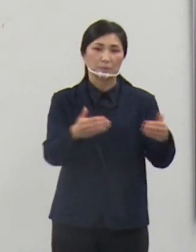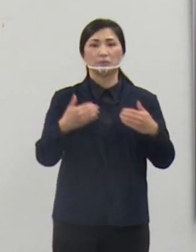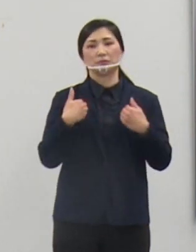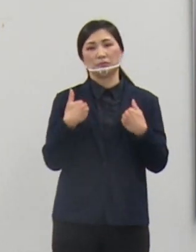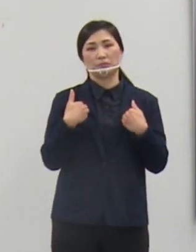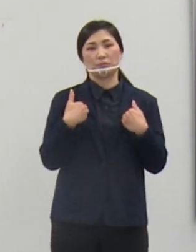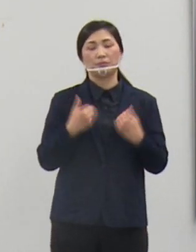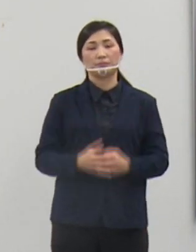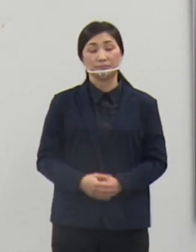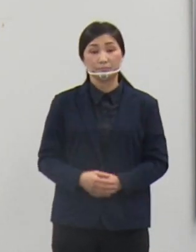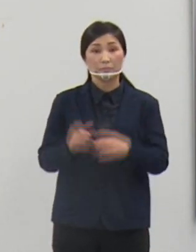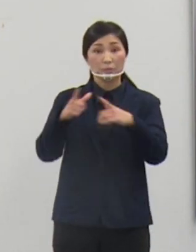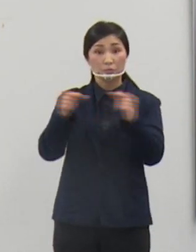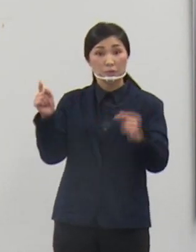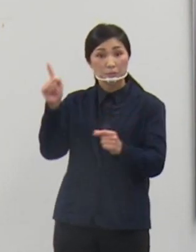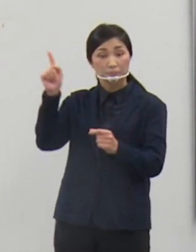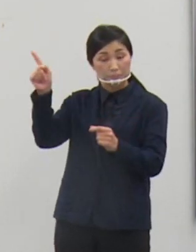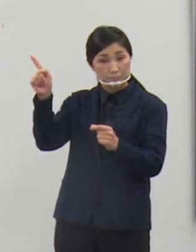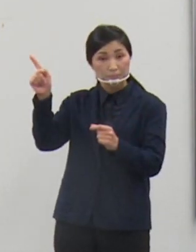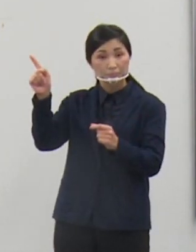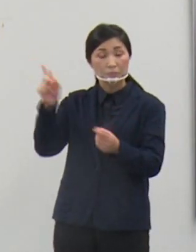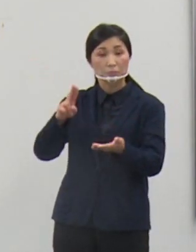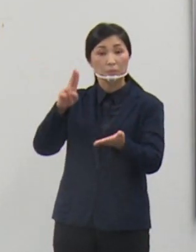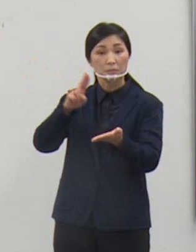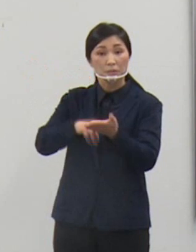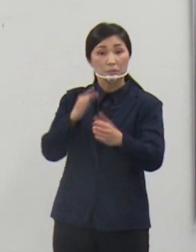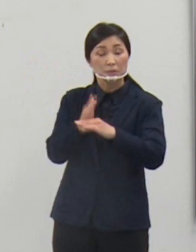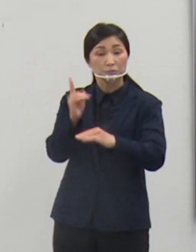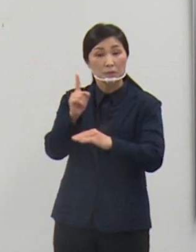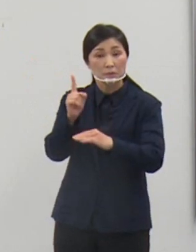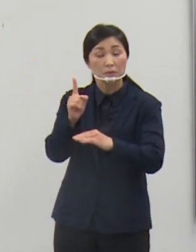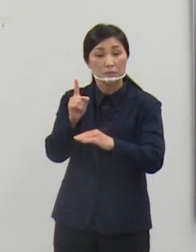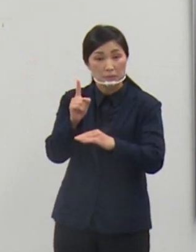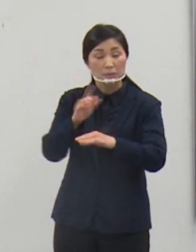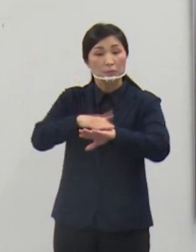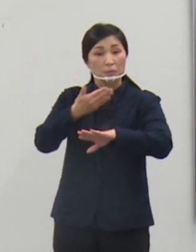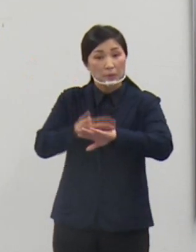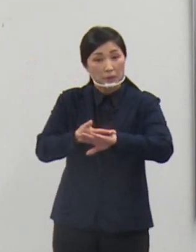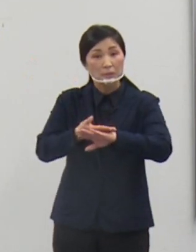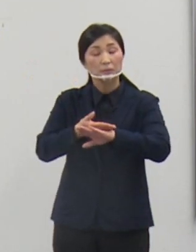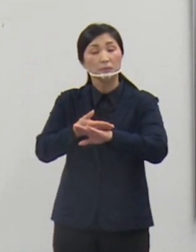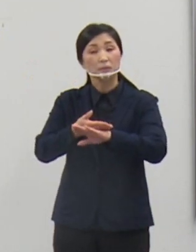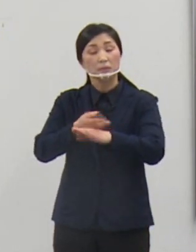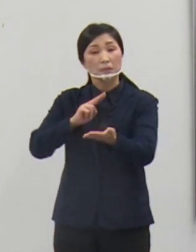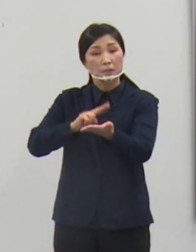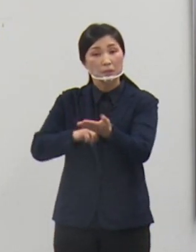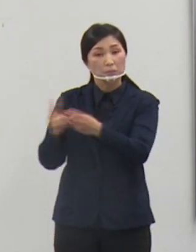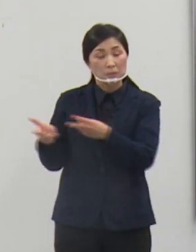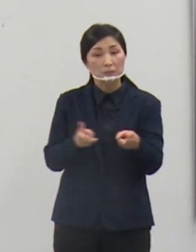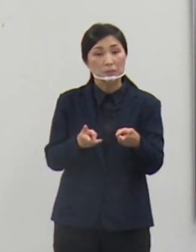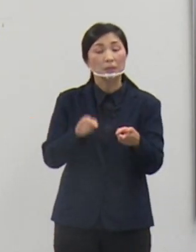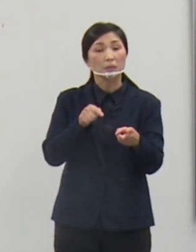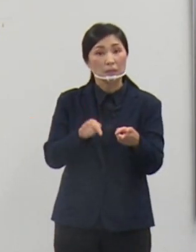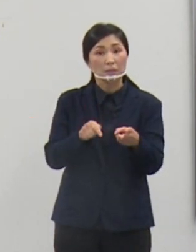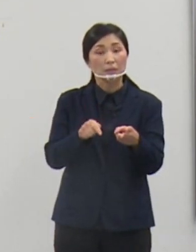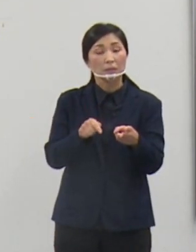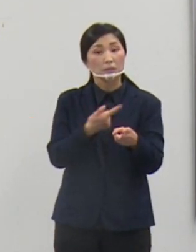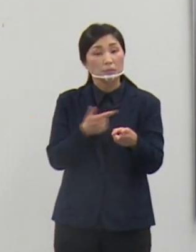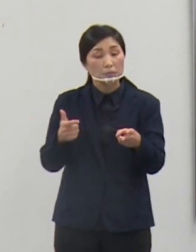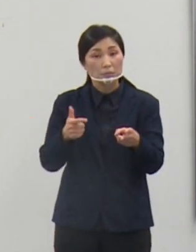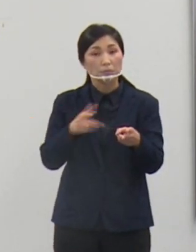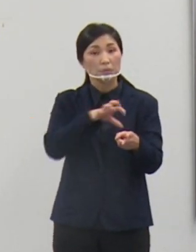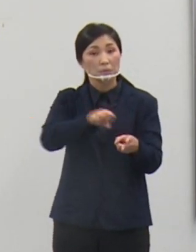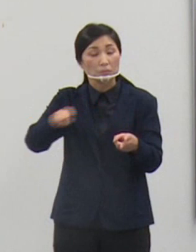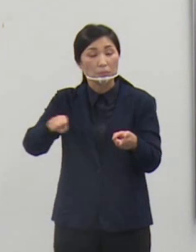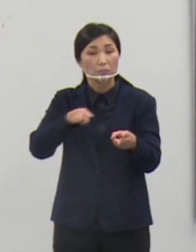在国の求めにより策定中の保健医療提供体制確保計画におきまして、必要